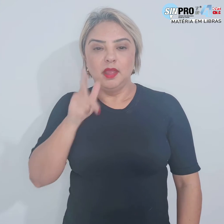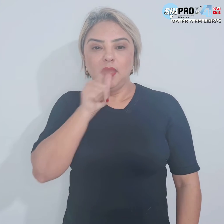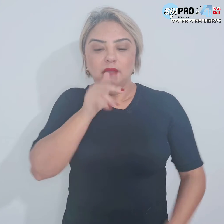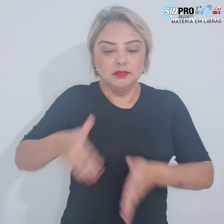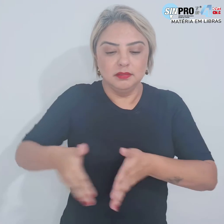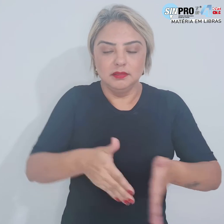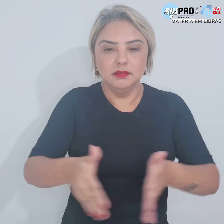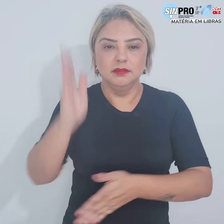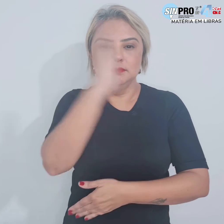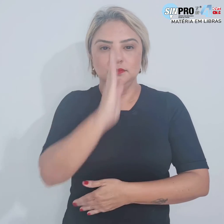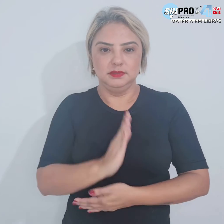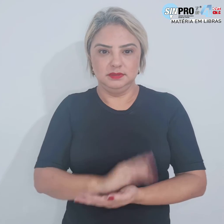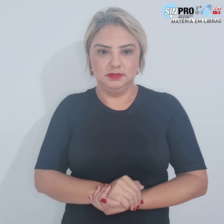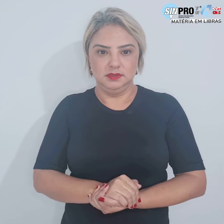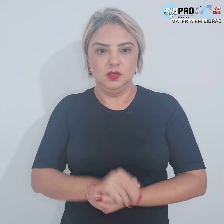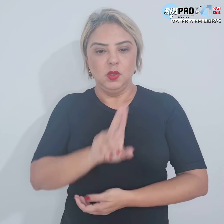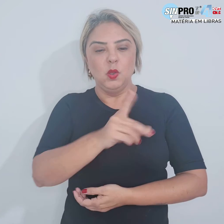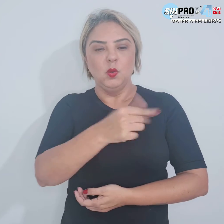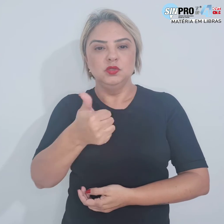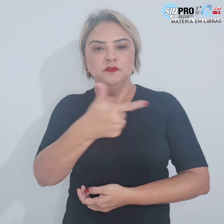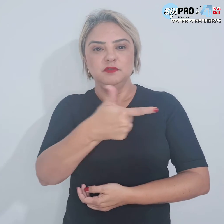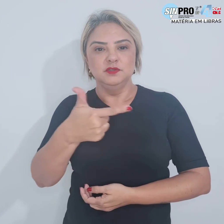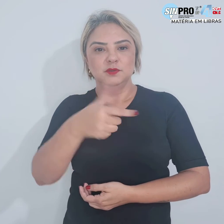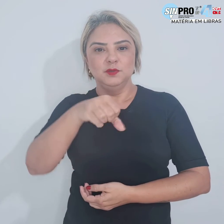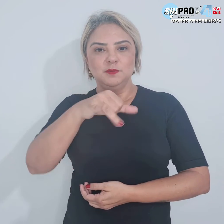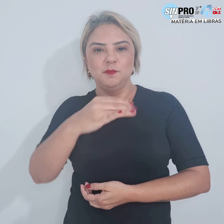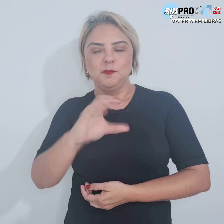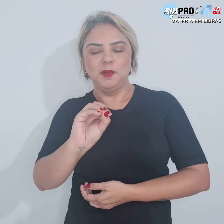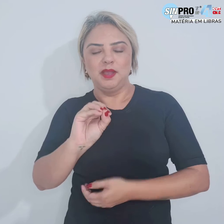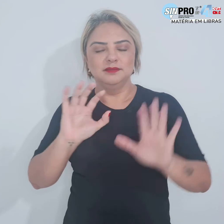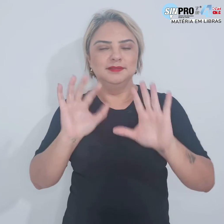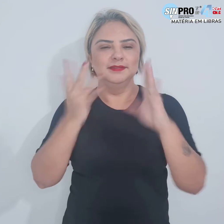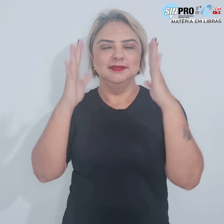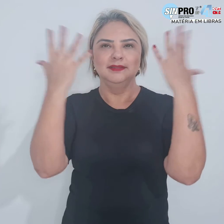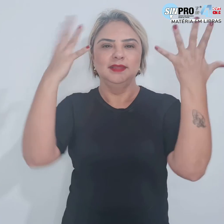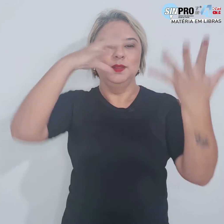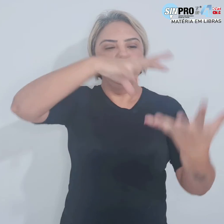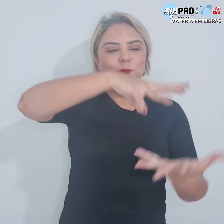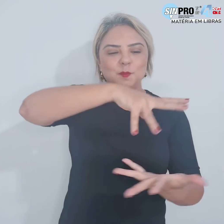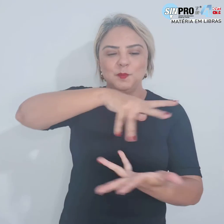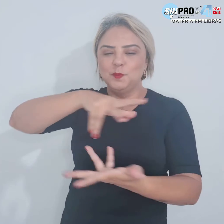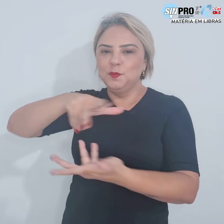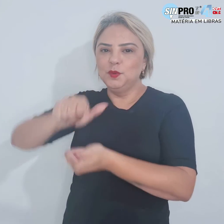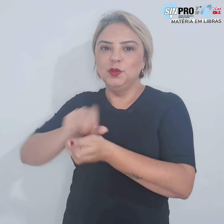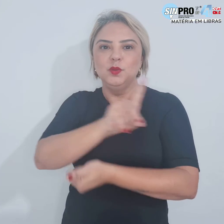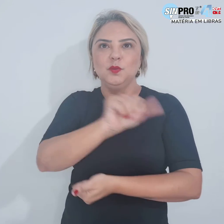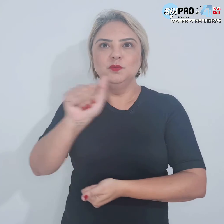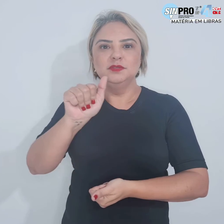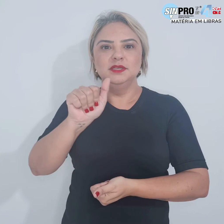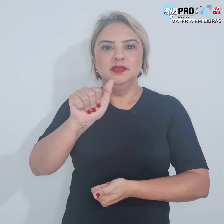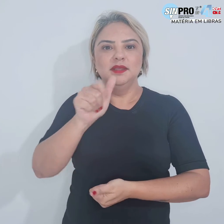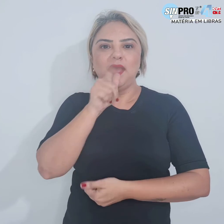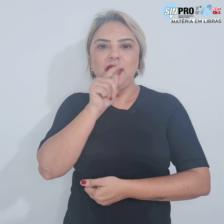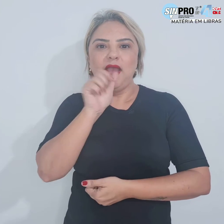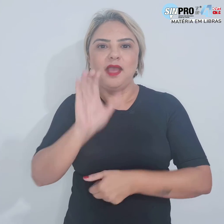Brasil. O dia 22 de março é celebrado em todo o mundo como o Dia Mundial da Água. A